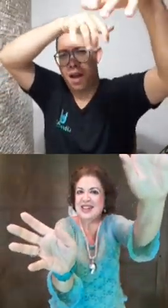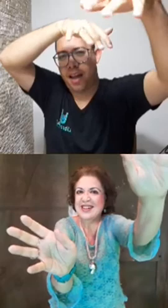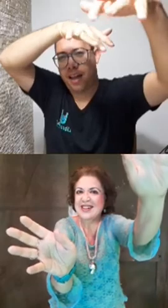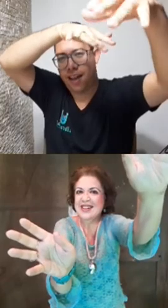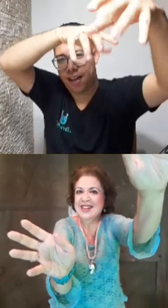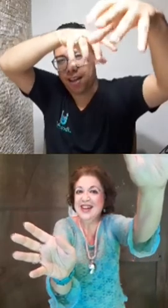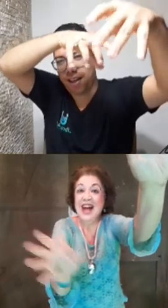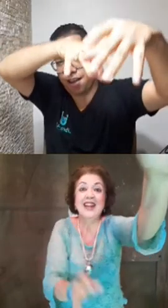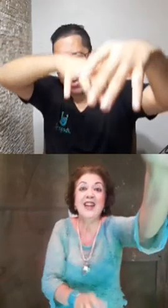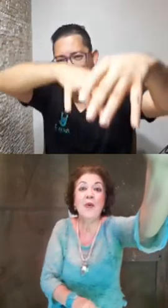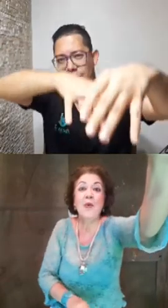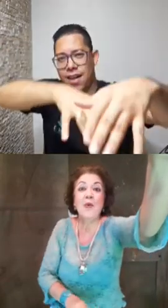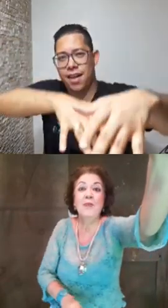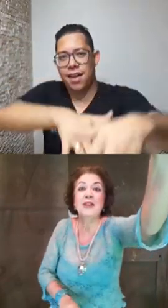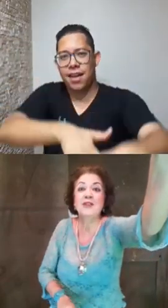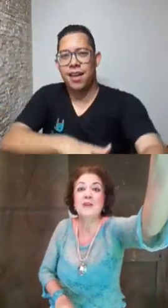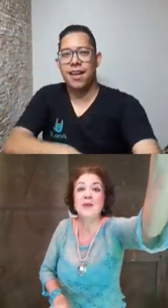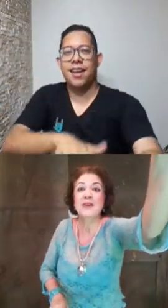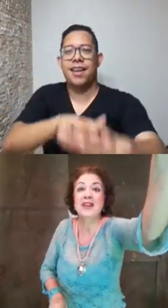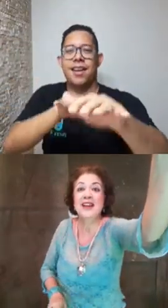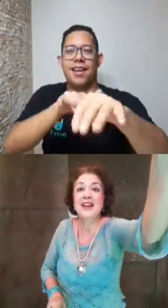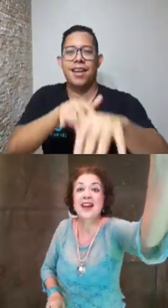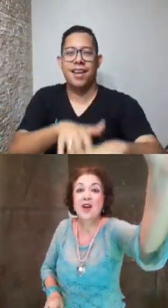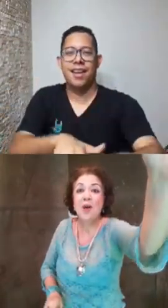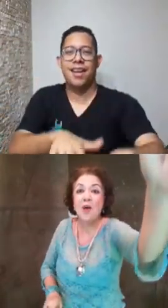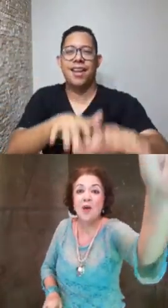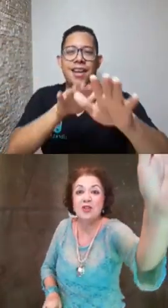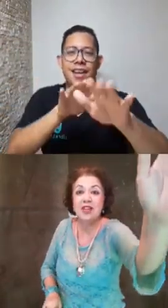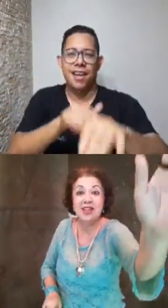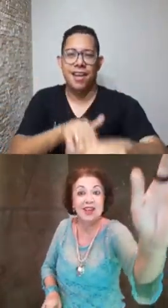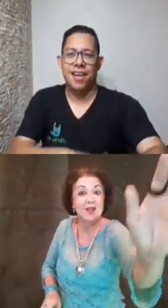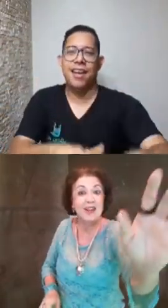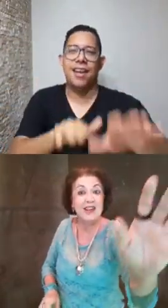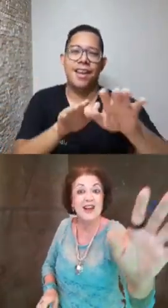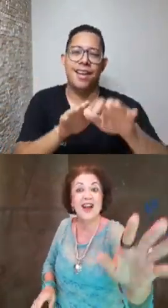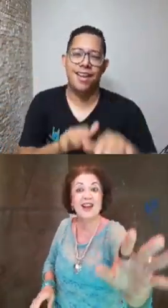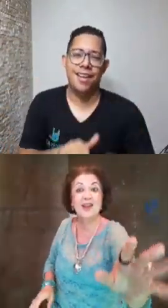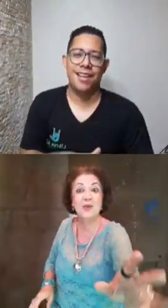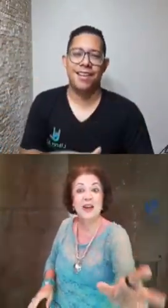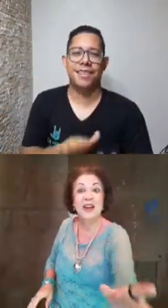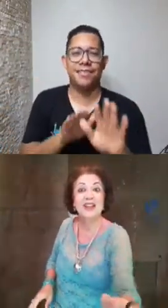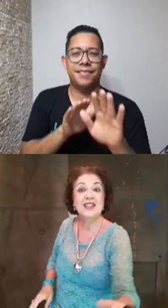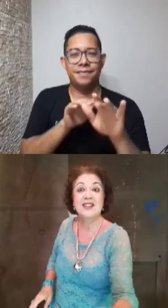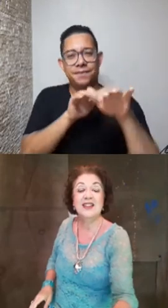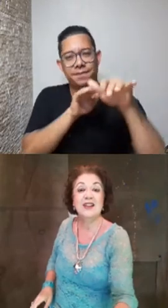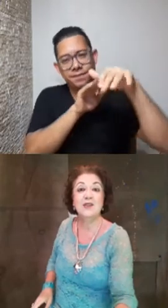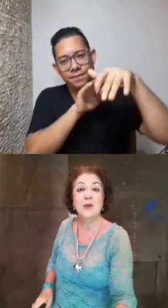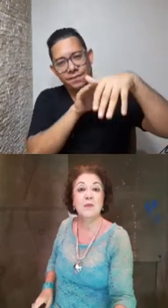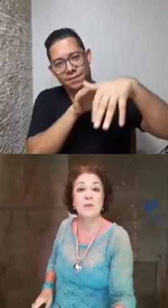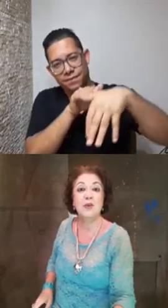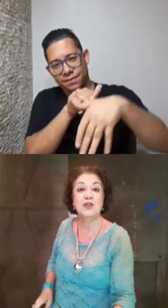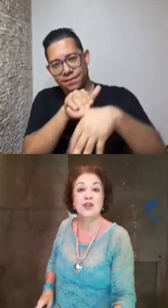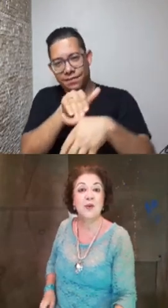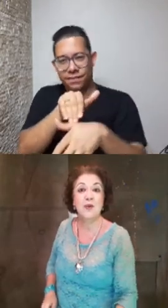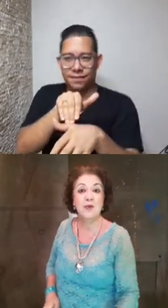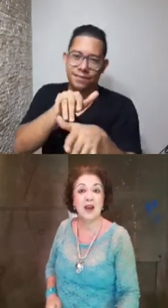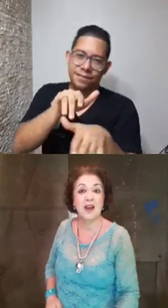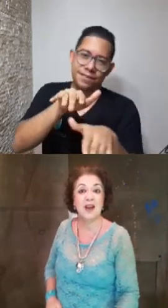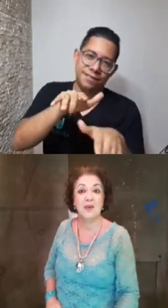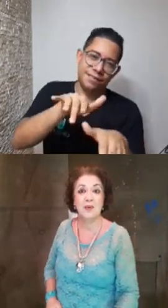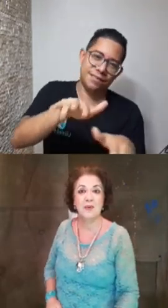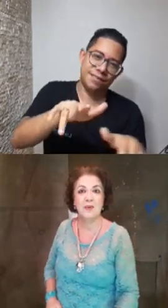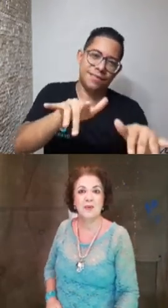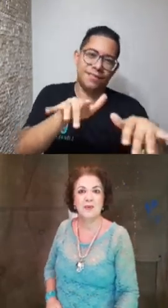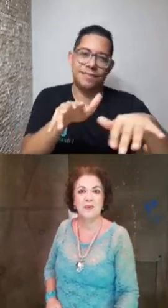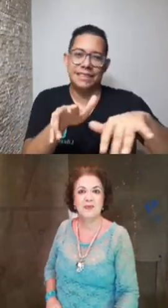distância, até o cume de uma montanha, onde então ele caiu e se transformou de novo em